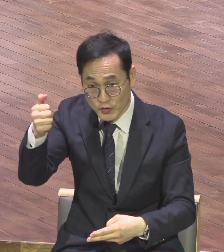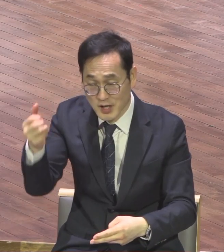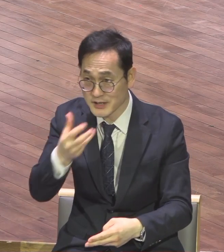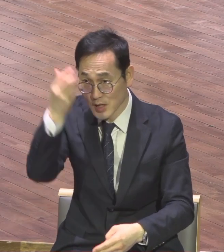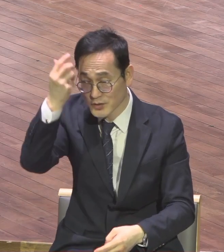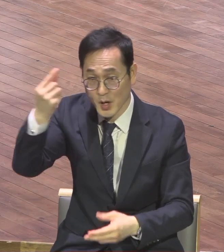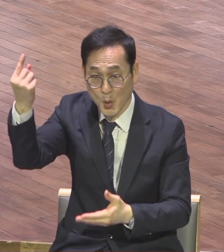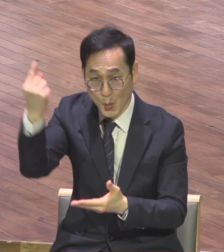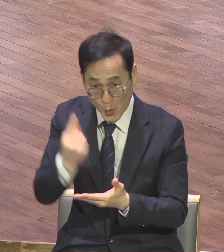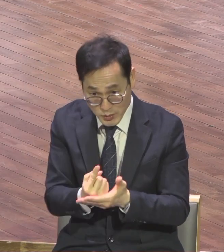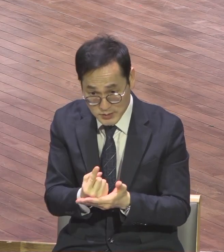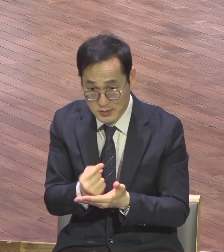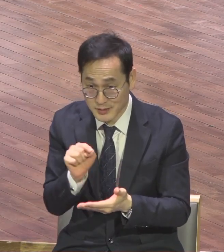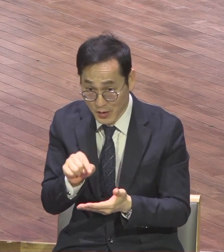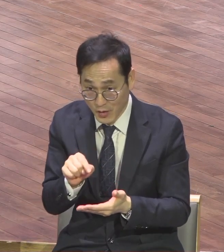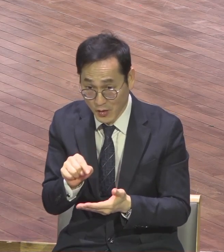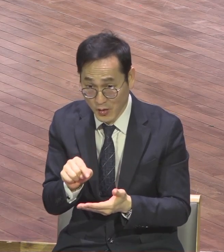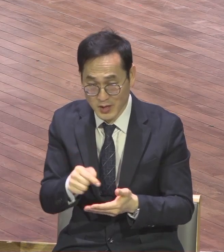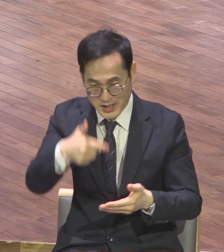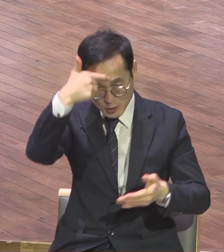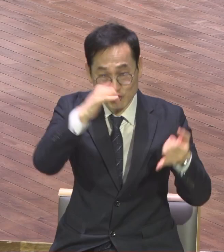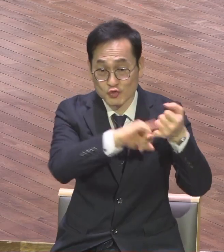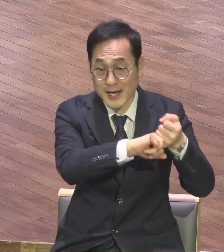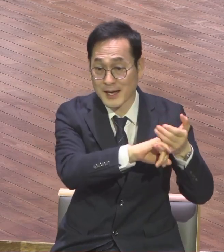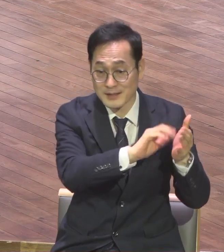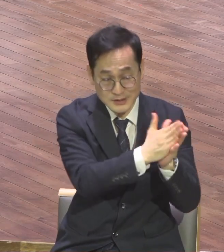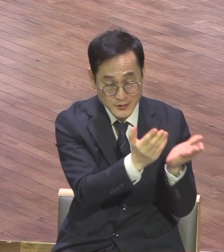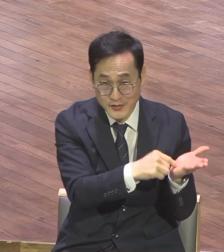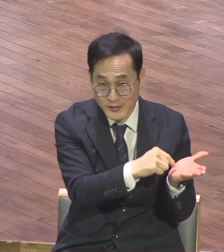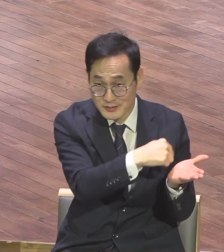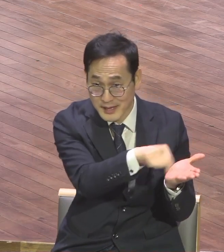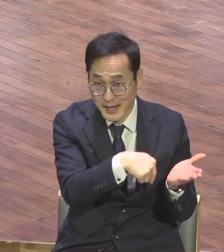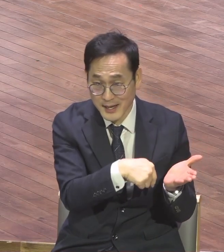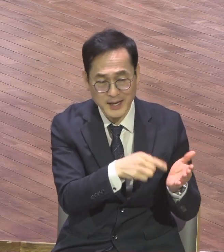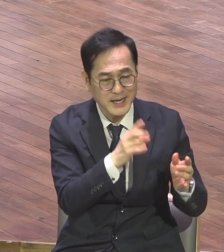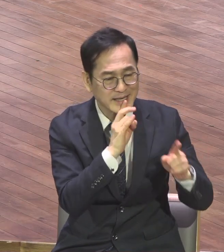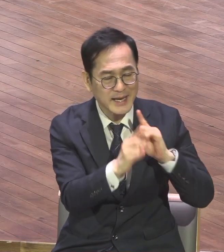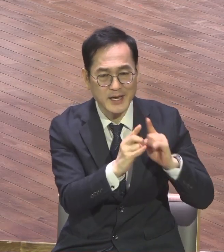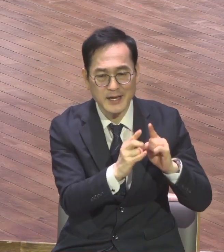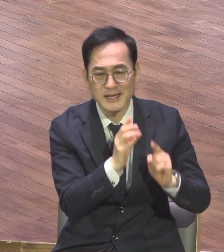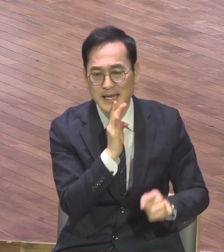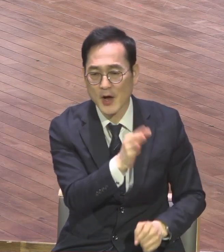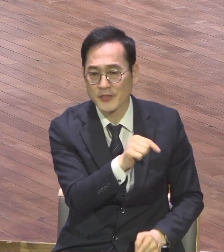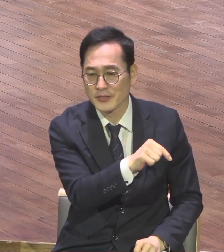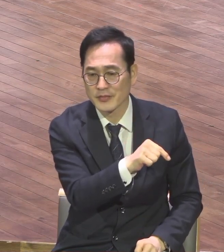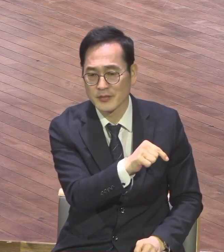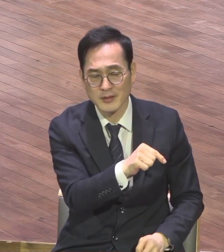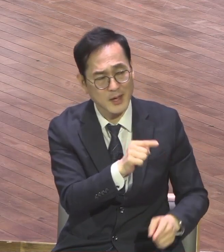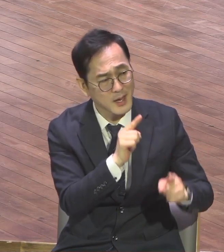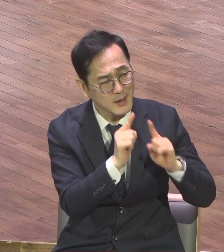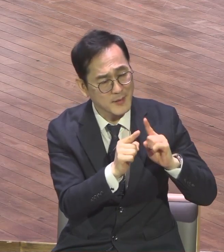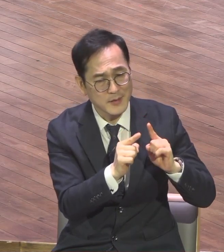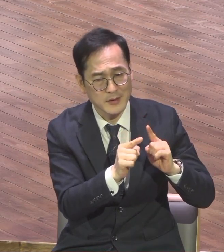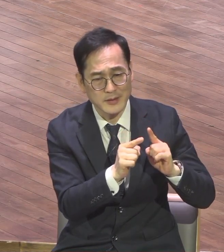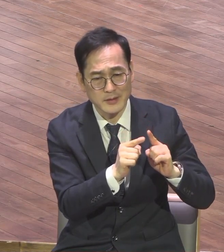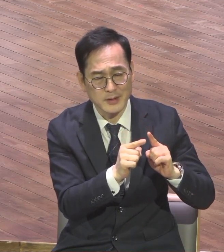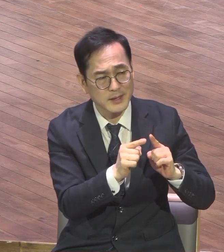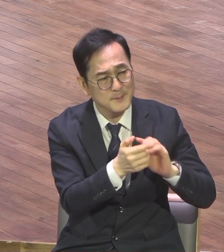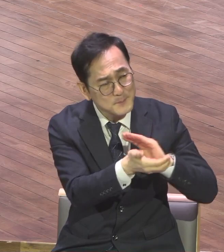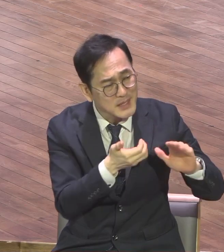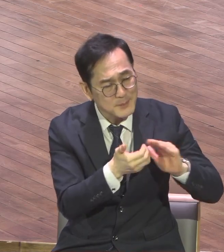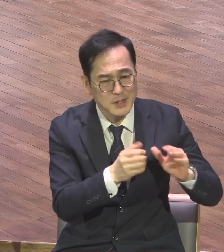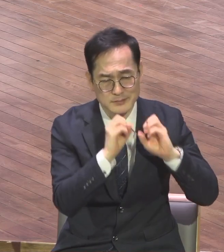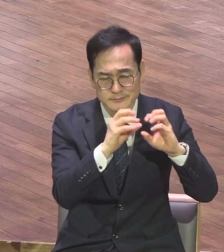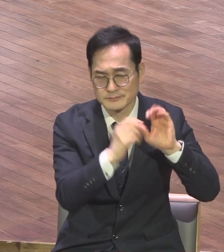아니라 이미 구약의 선지자들이 예언하시고 계획했던 것이고 하나님의 시간표에 따라서 성취가 된 것이다.